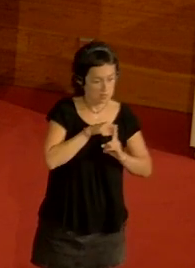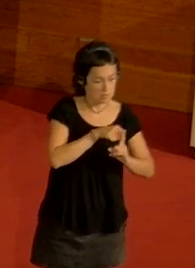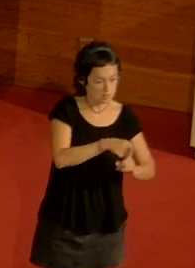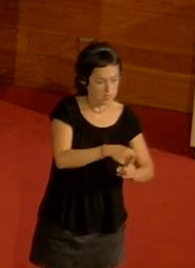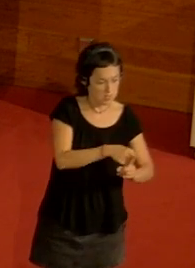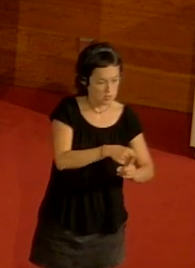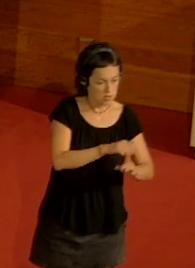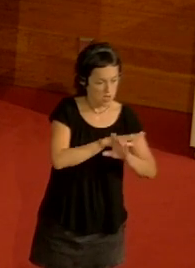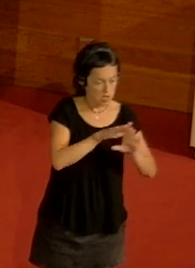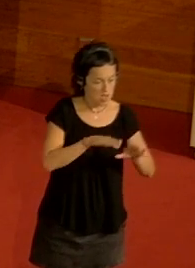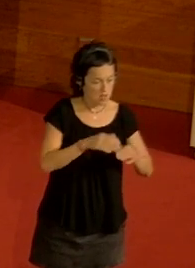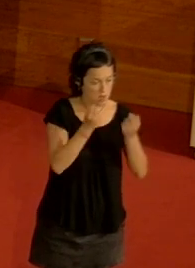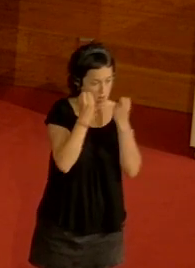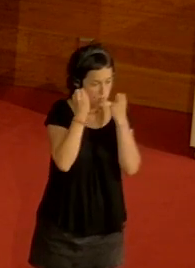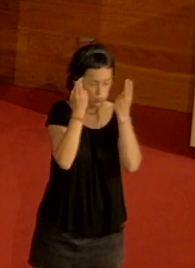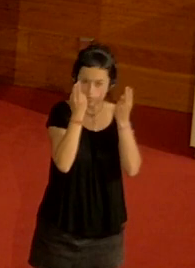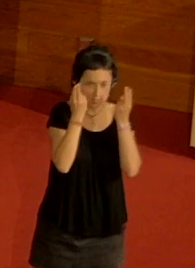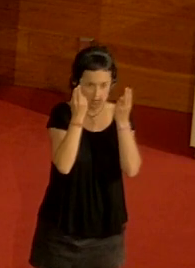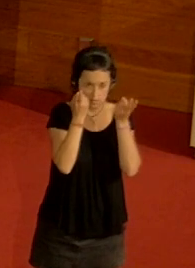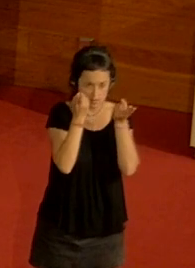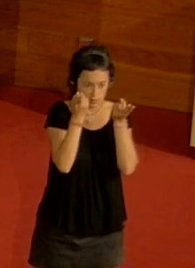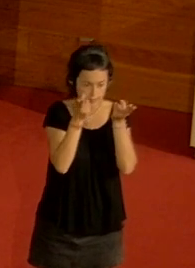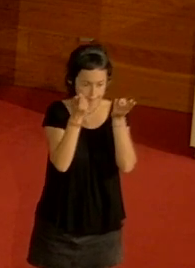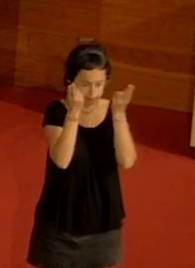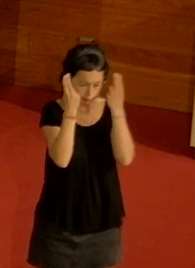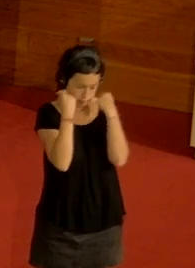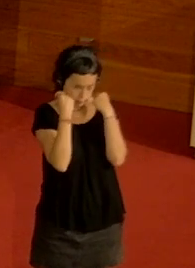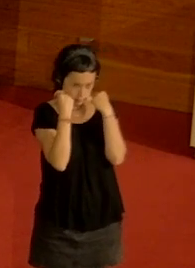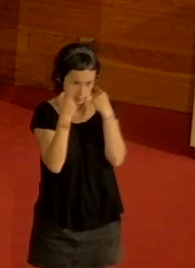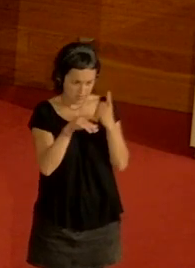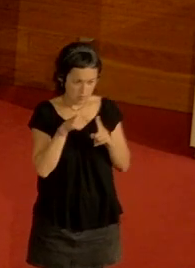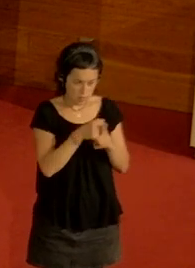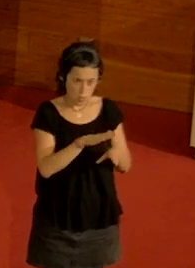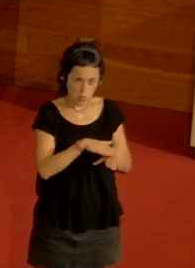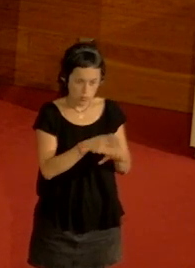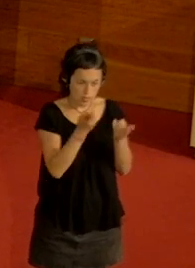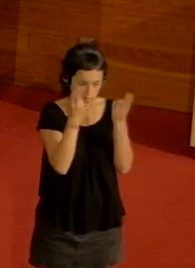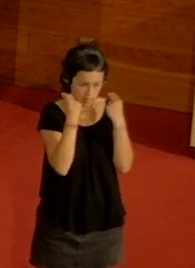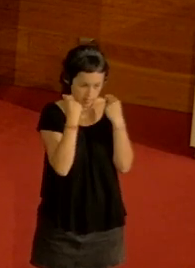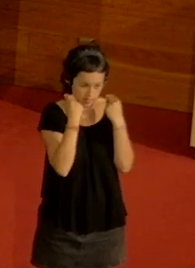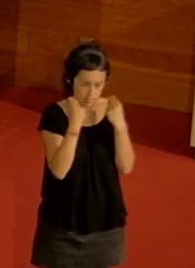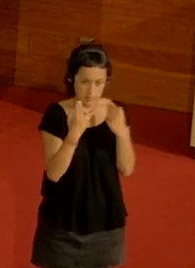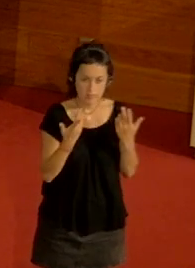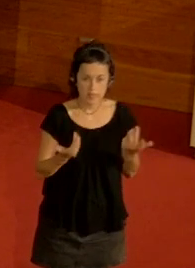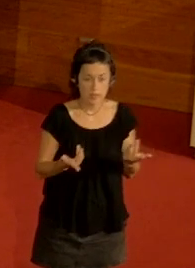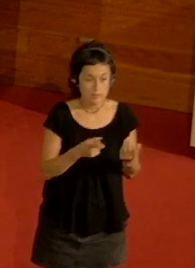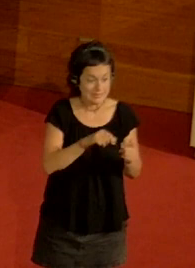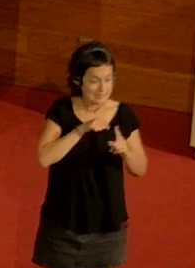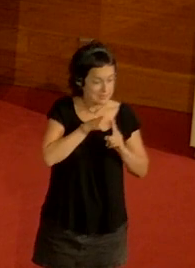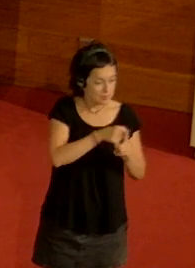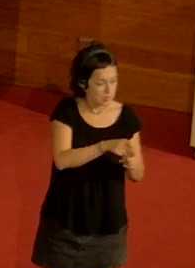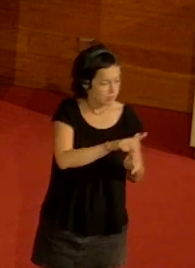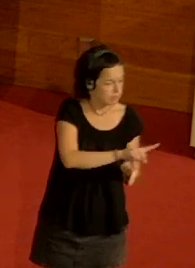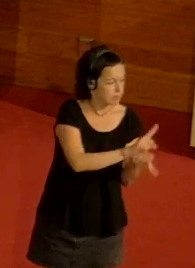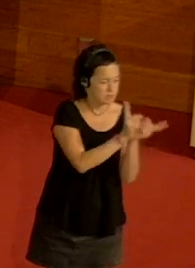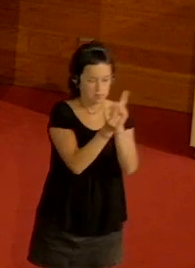Rebeldía y y se convierte en resignación esa presión tenemos que transformarla porque esa